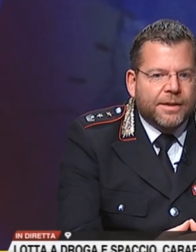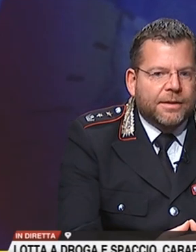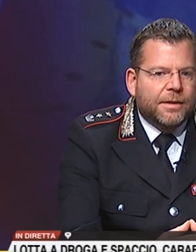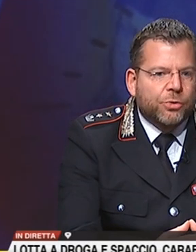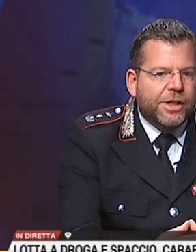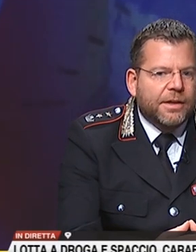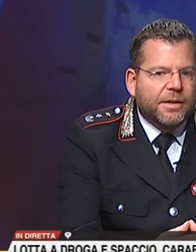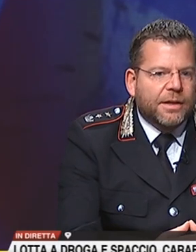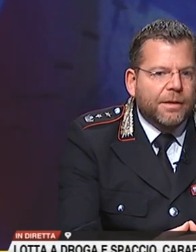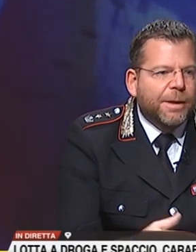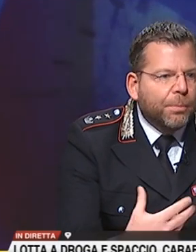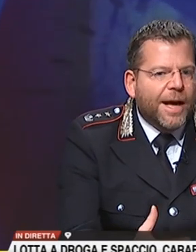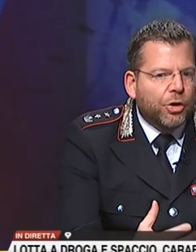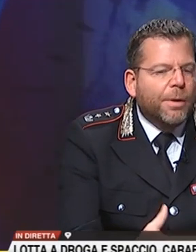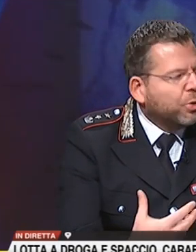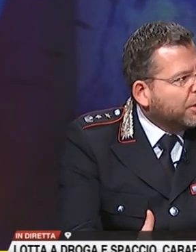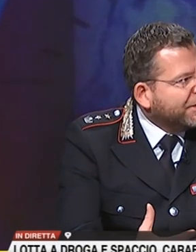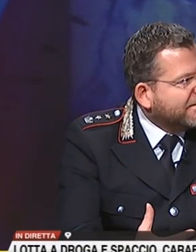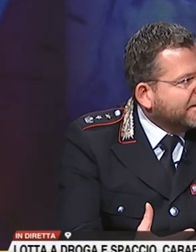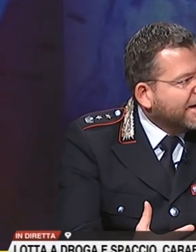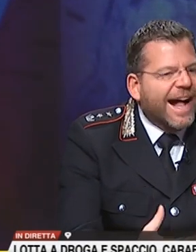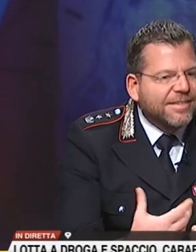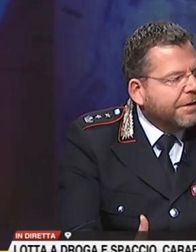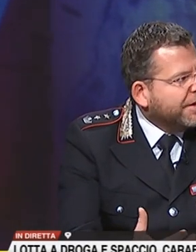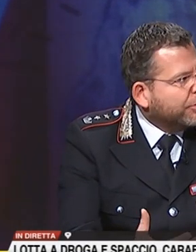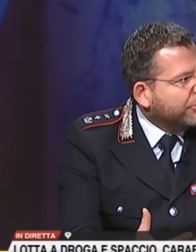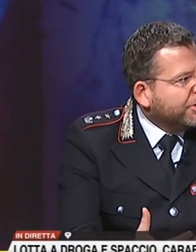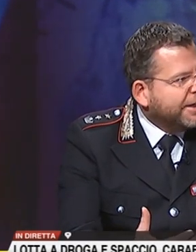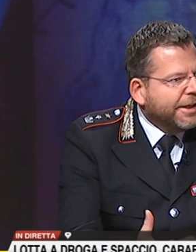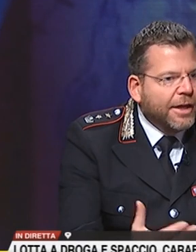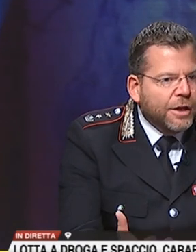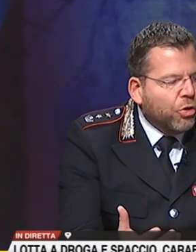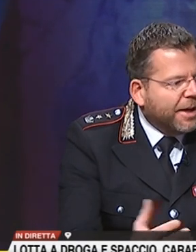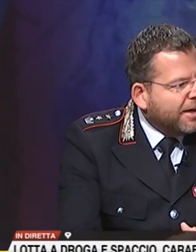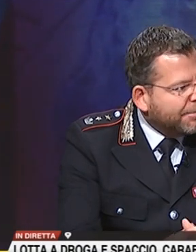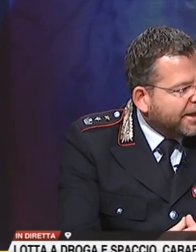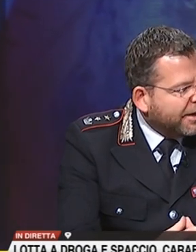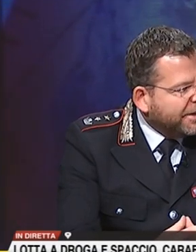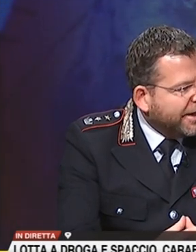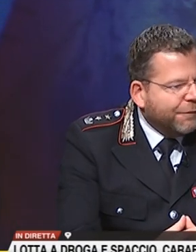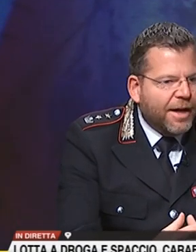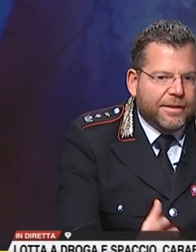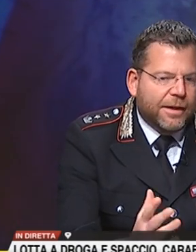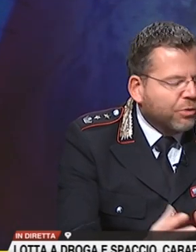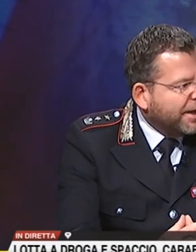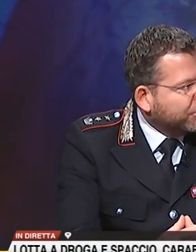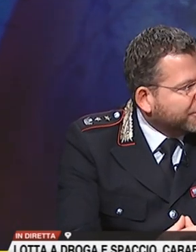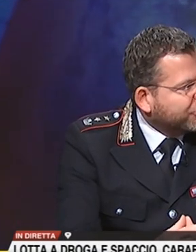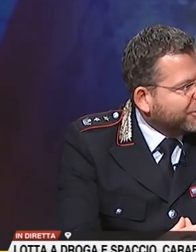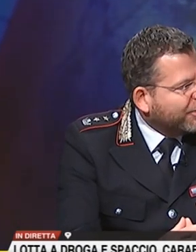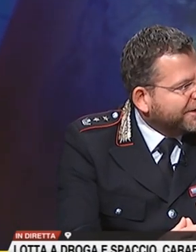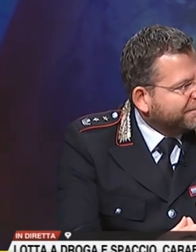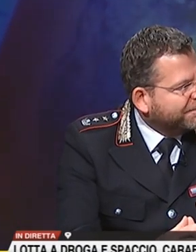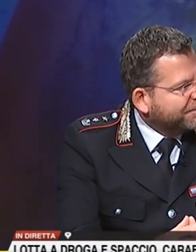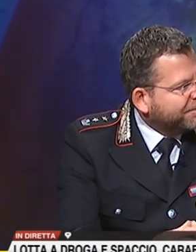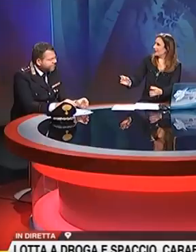porsi così in primo piano e come protagonisti al servizio dei cittadini, come l'Arma dei Carabinieri fa da ormai oltre